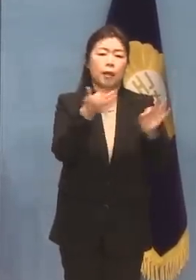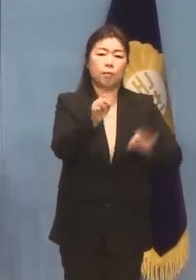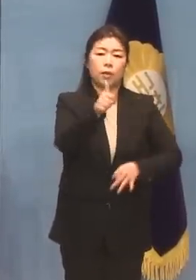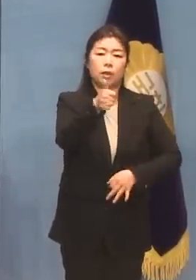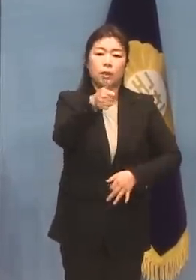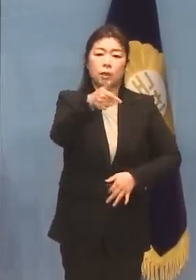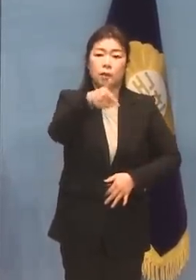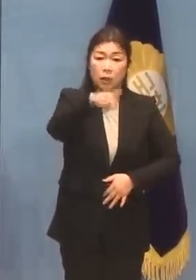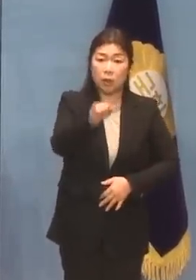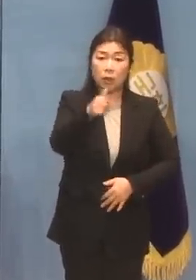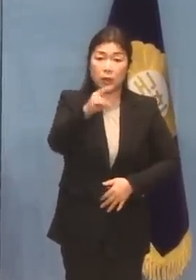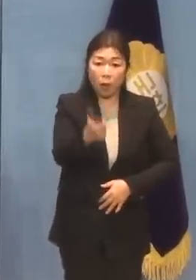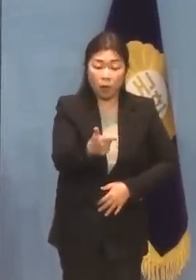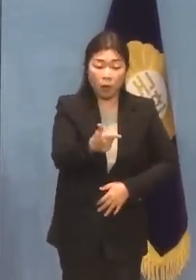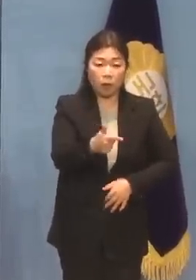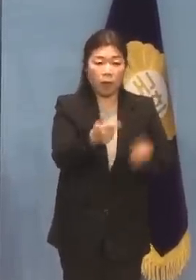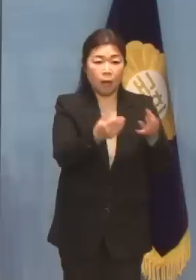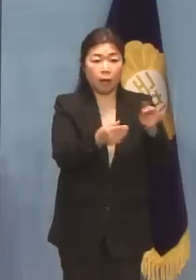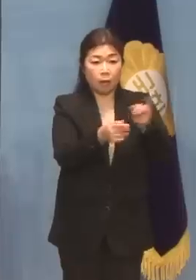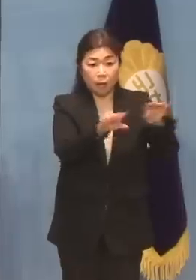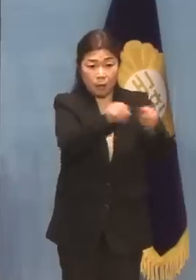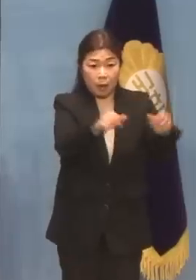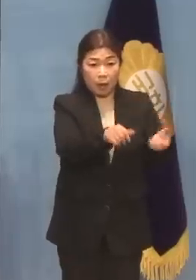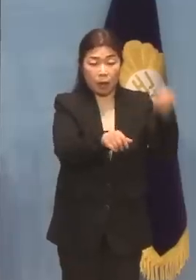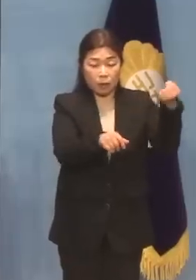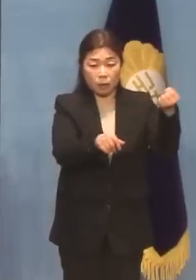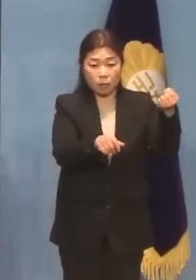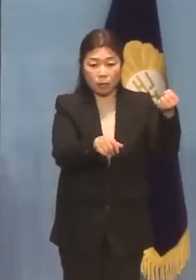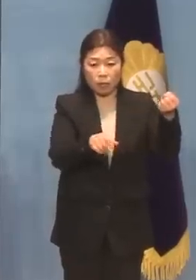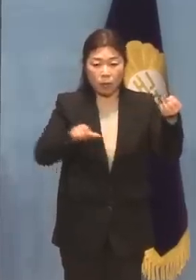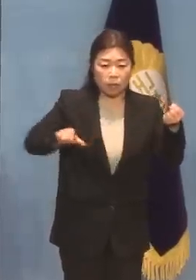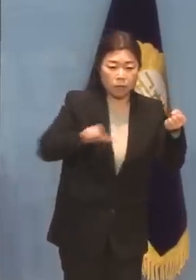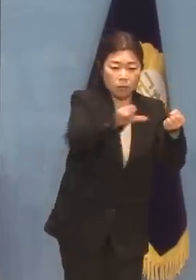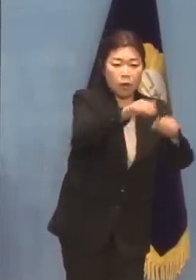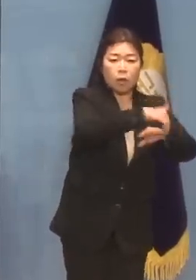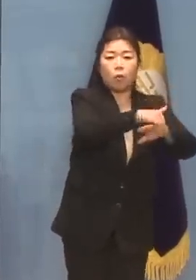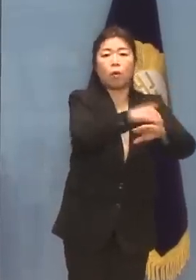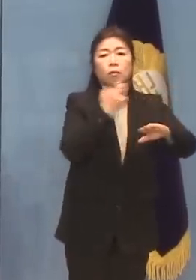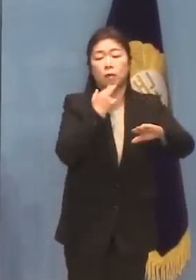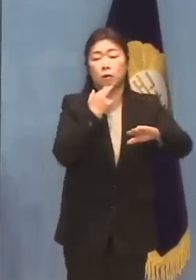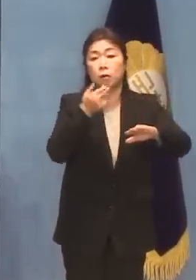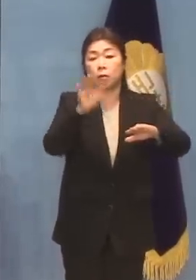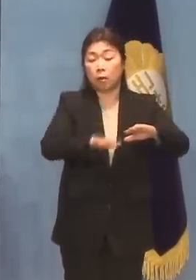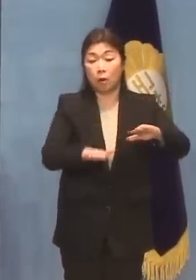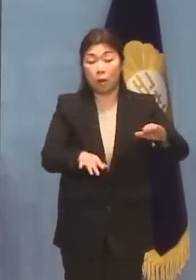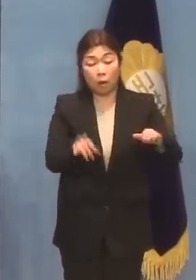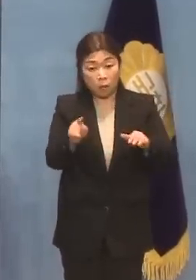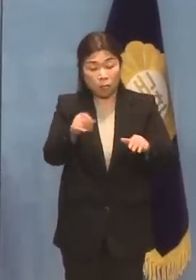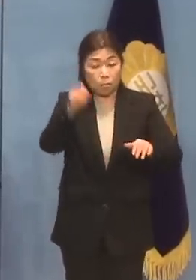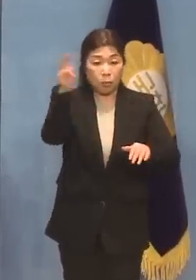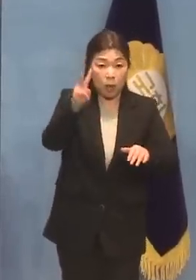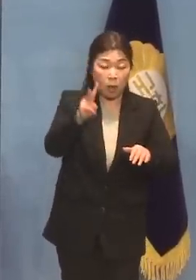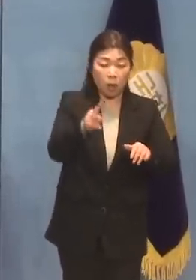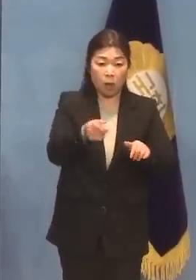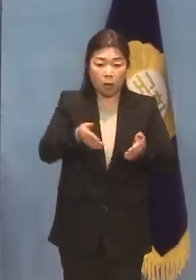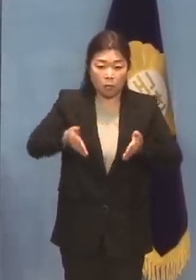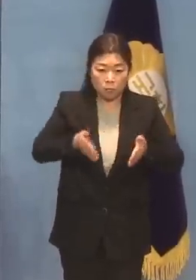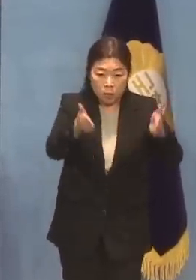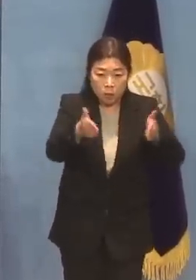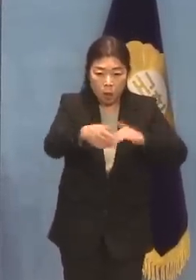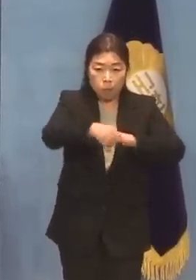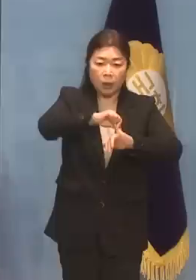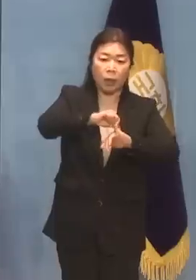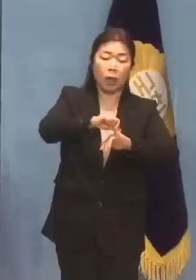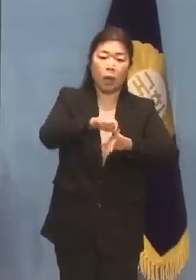그러나 두 차례의 중간 보고를 더 거치는 과정에서 이 노선은 김기현 후보 소유의 땅을 지나도록